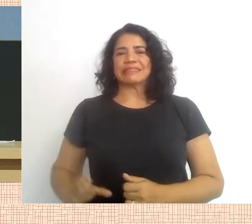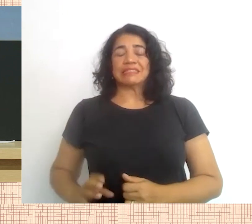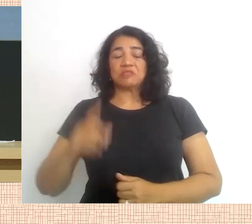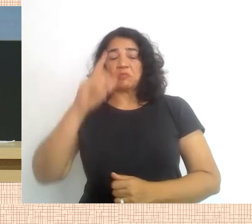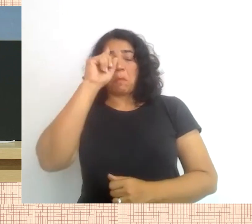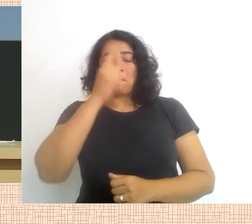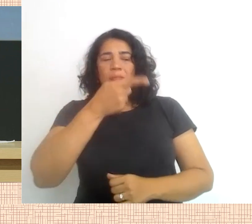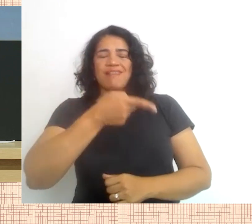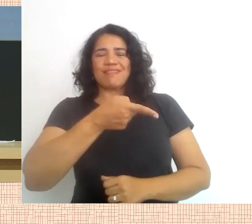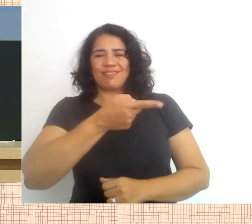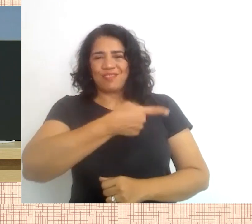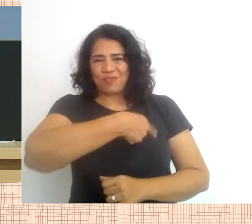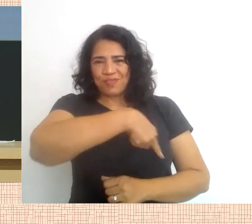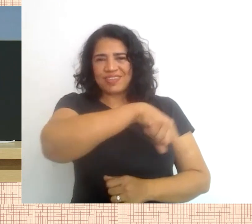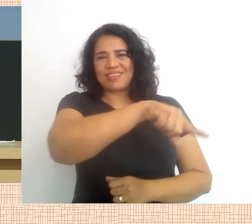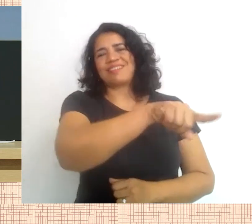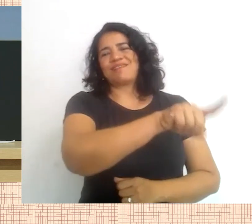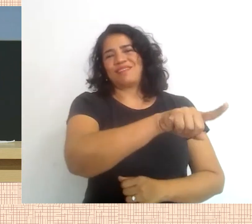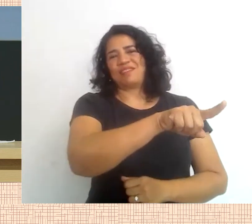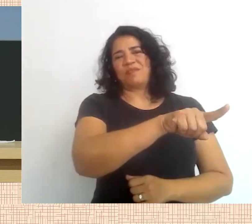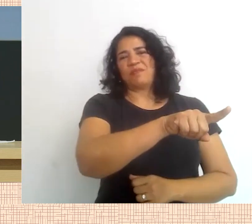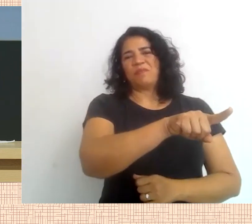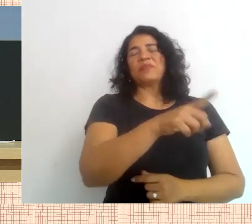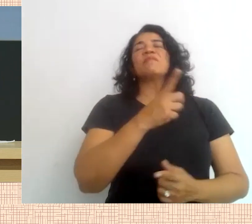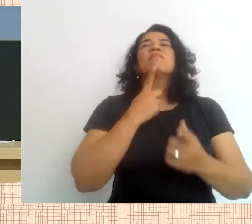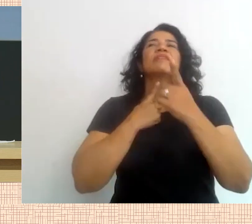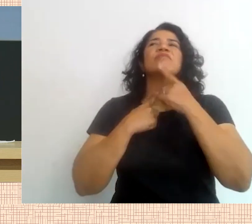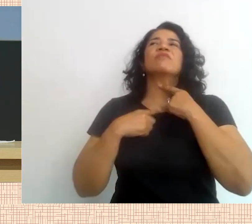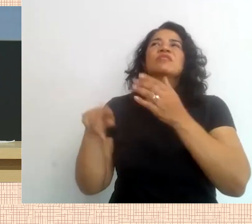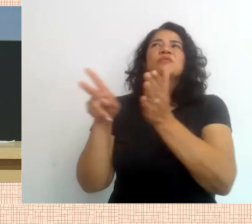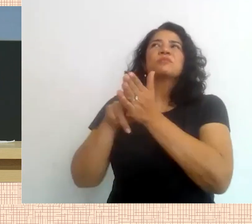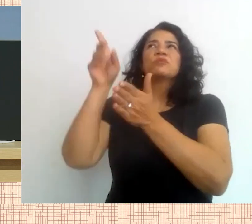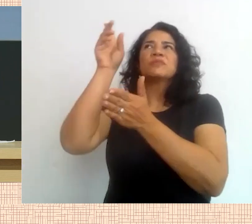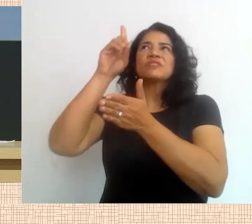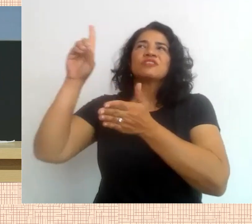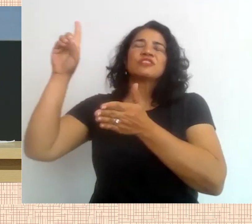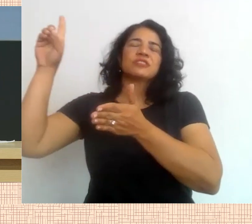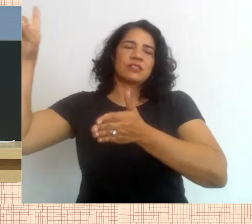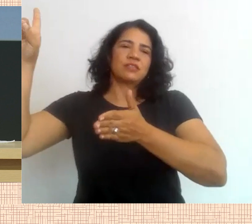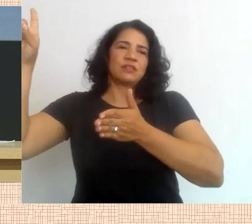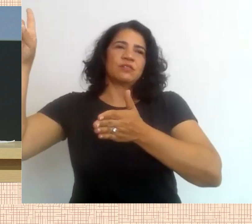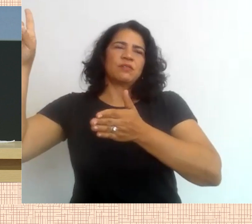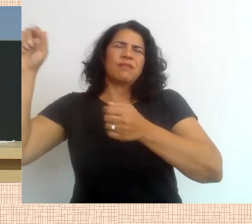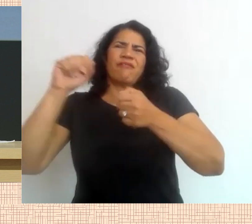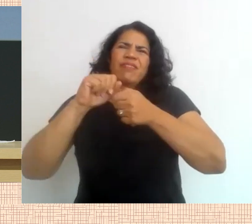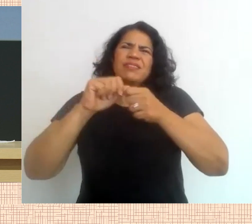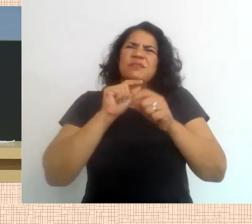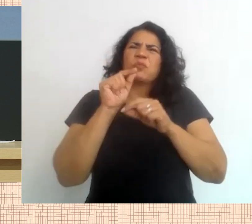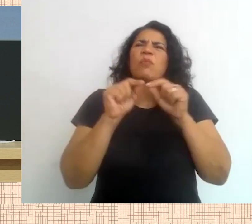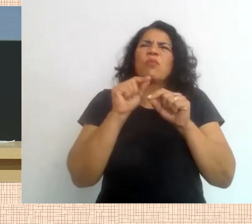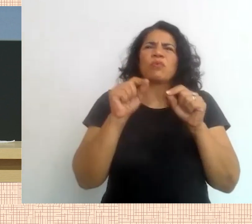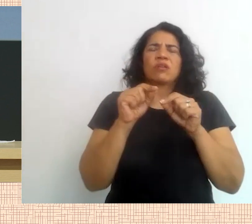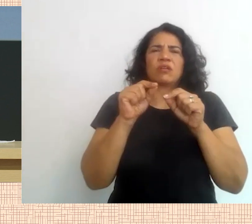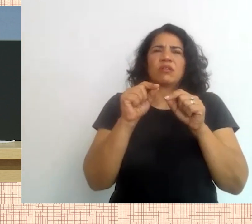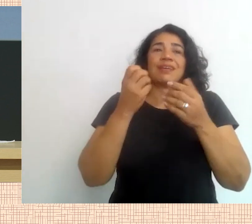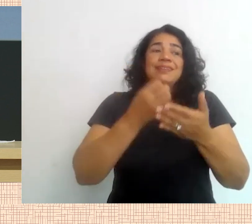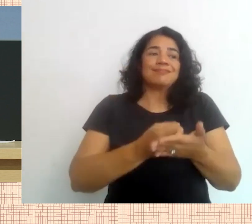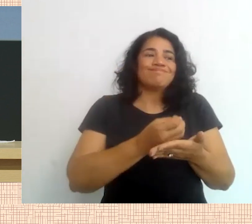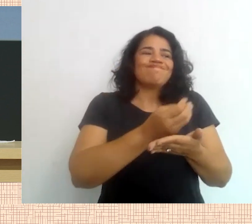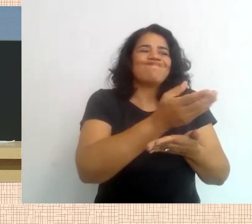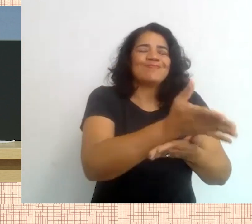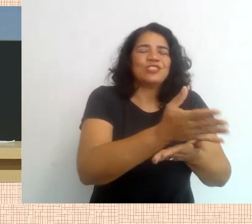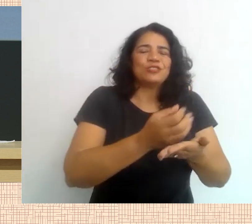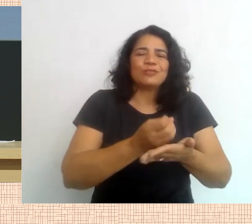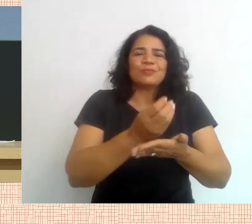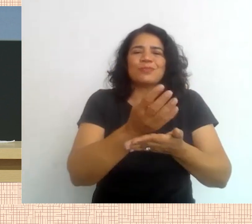Deus. Mas para ele dispensar, primeiro, ele precisa ser enviado. Em segundo, ele